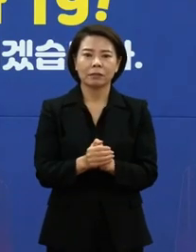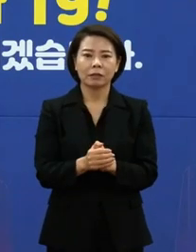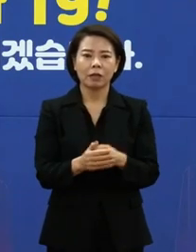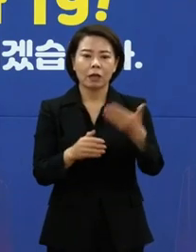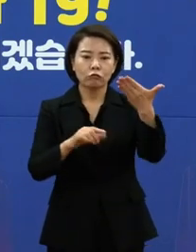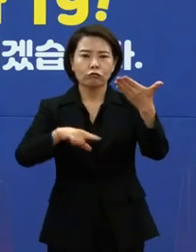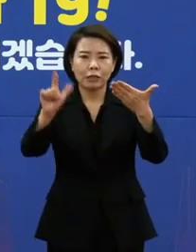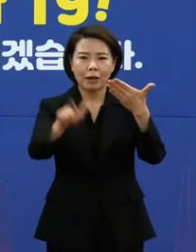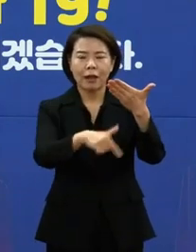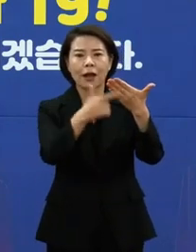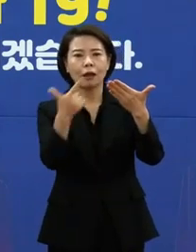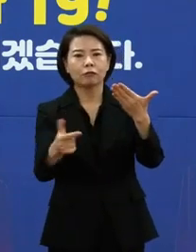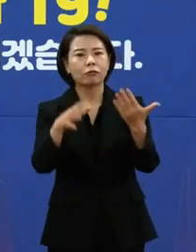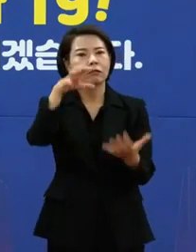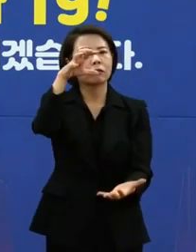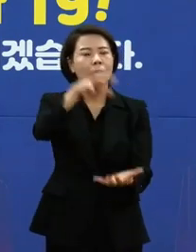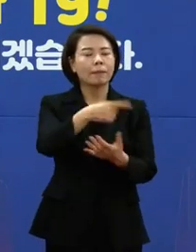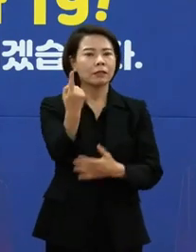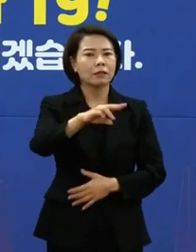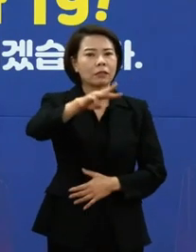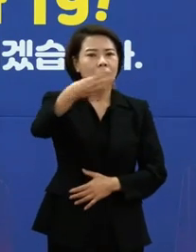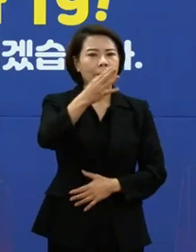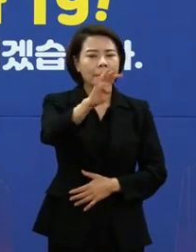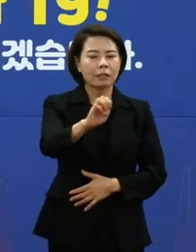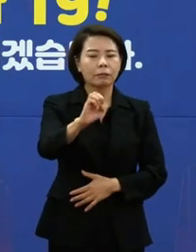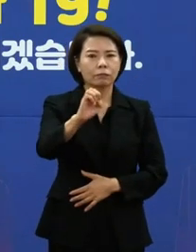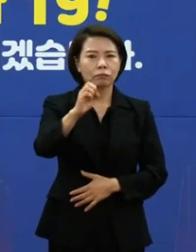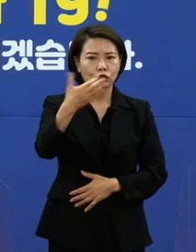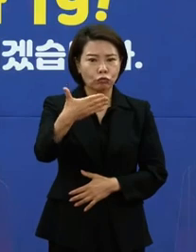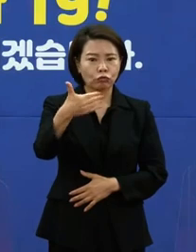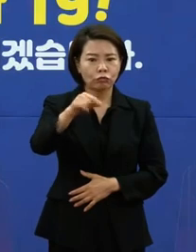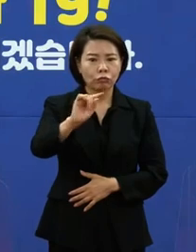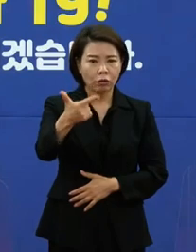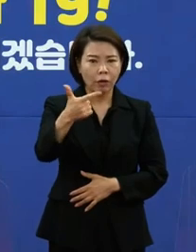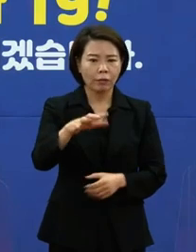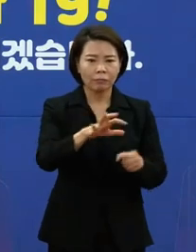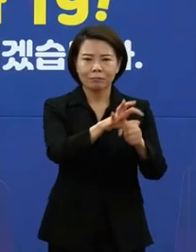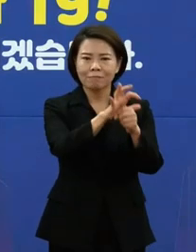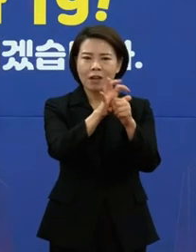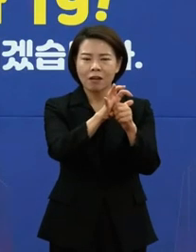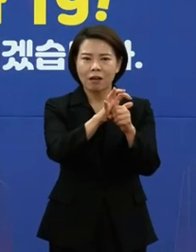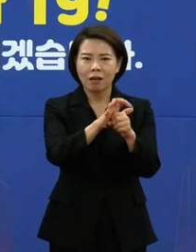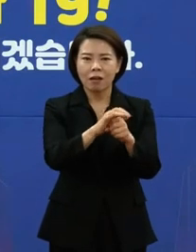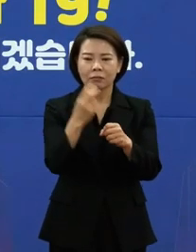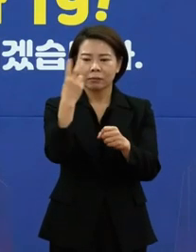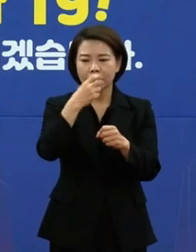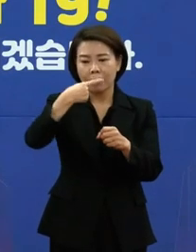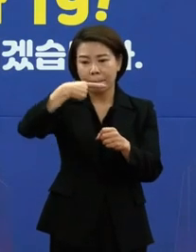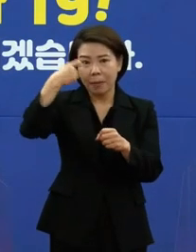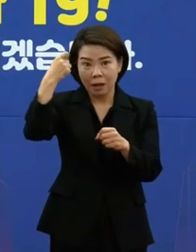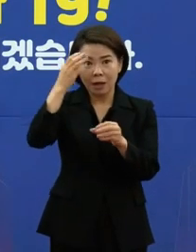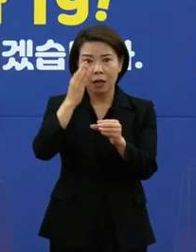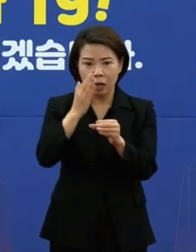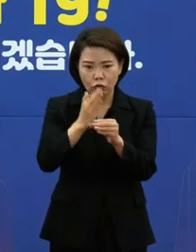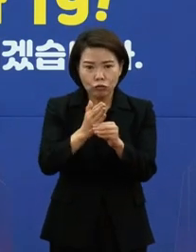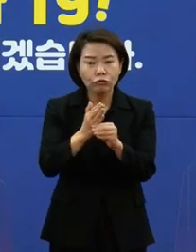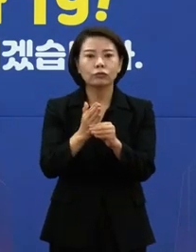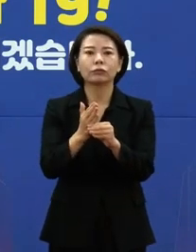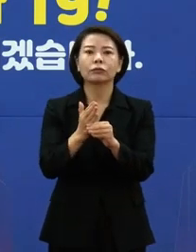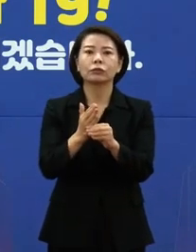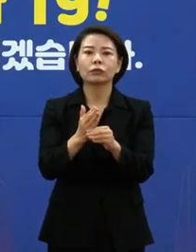하루 동안 총 1,349건의 코로나19 진단검사가 진행됐고 이